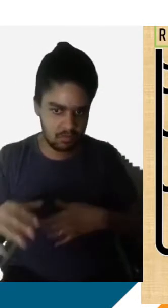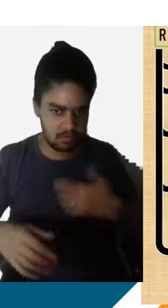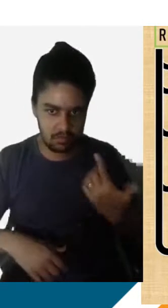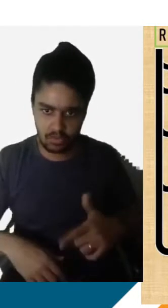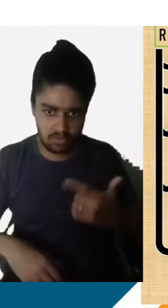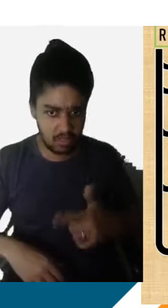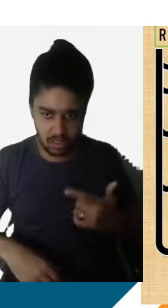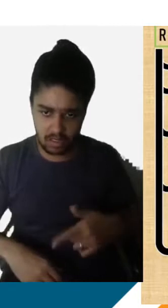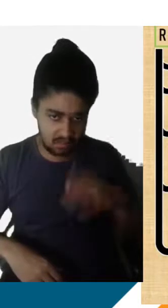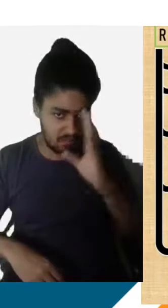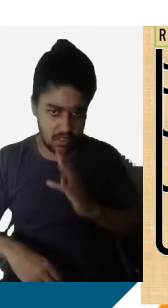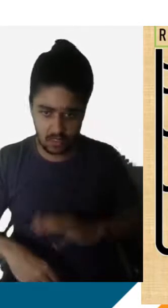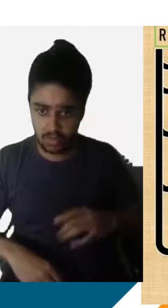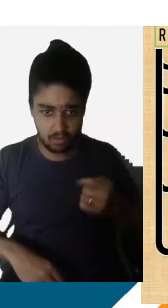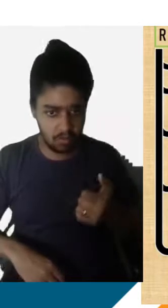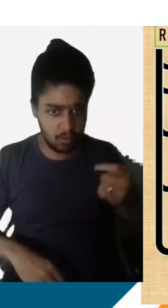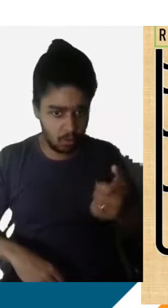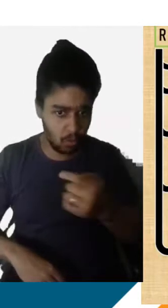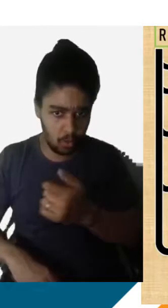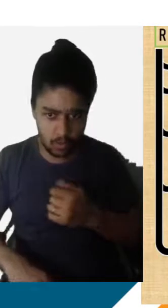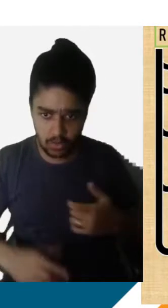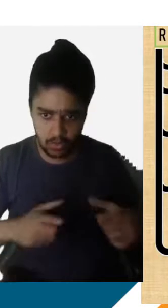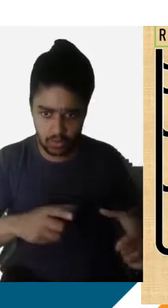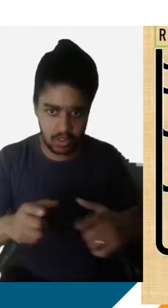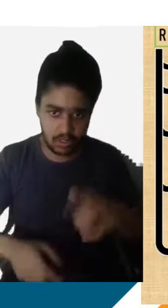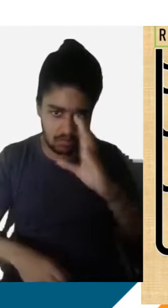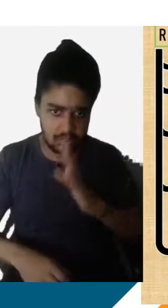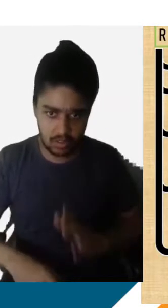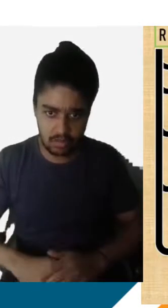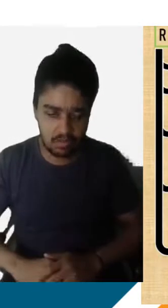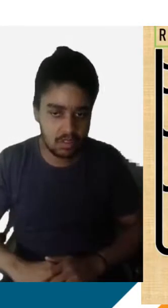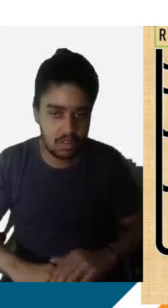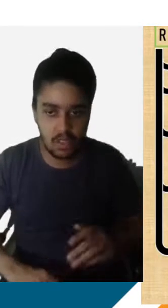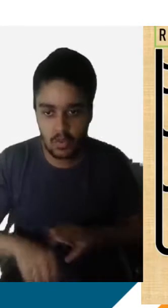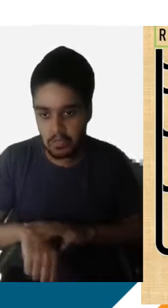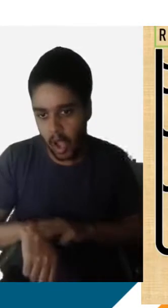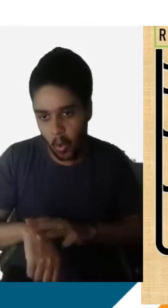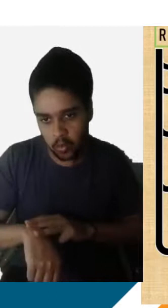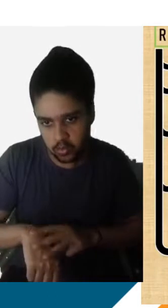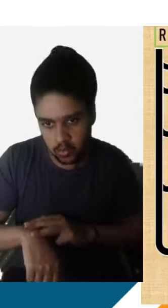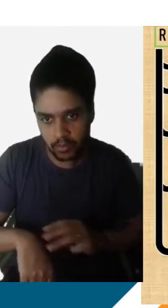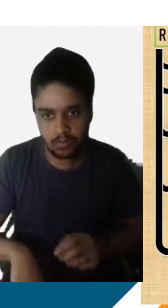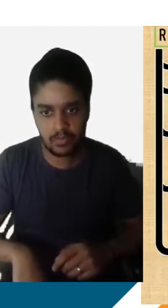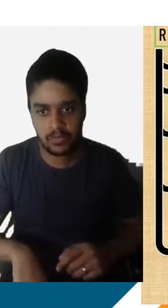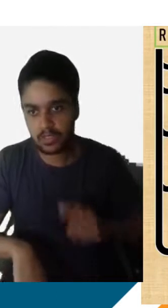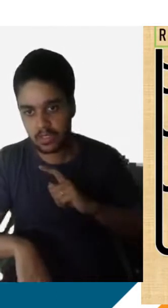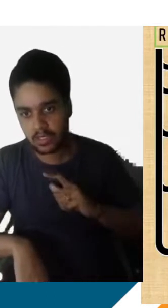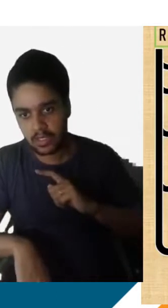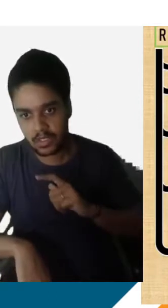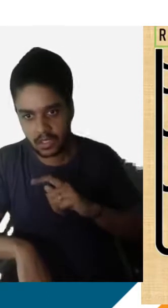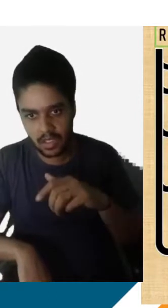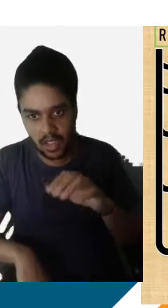gente percebe poucos pontos, né? Com poucos pontos marrons, podendo identificar aqui,